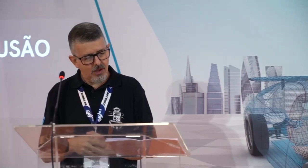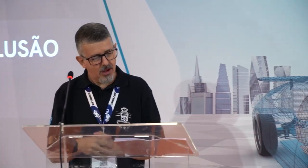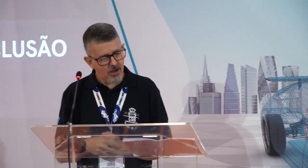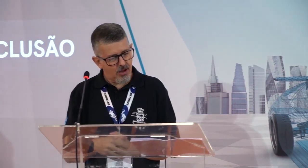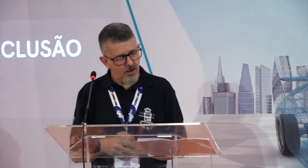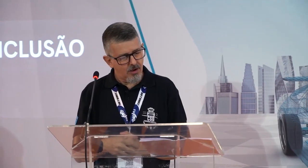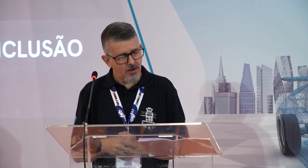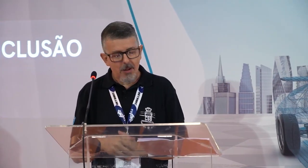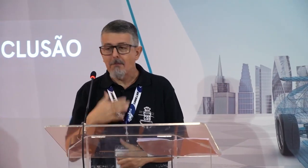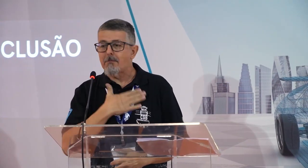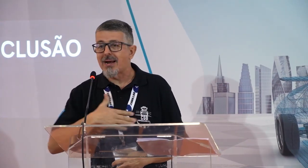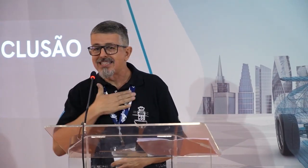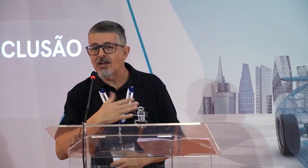vocês ouvirem a minha voz.